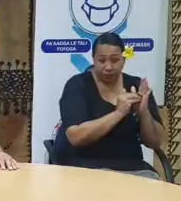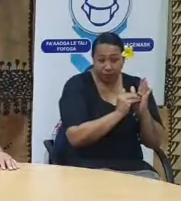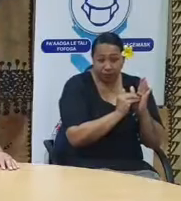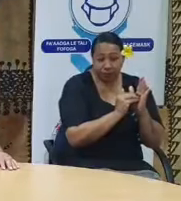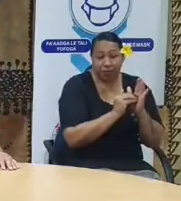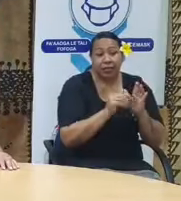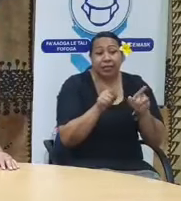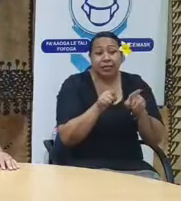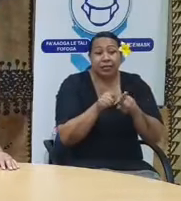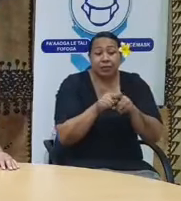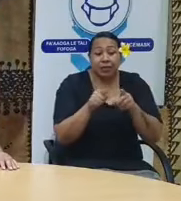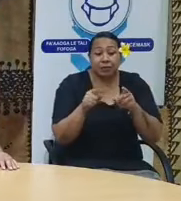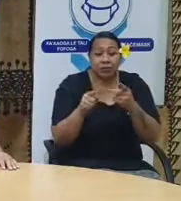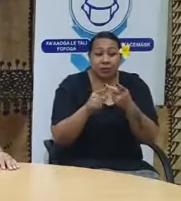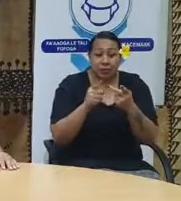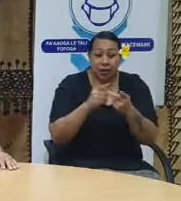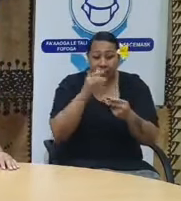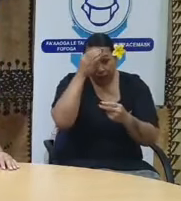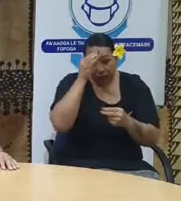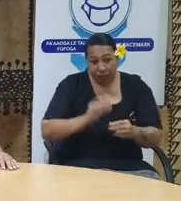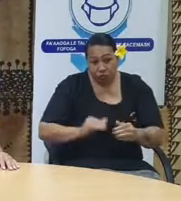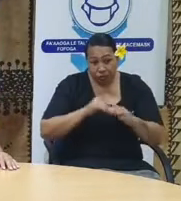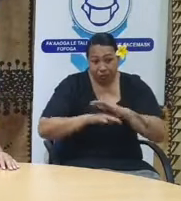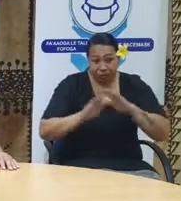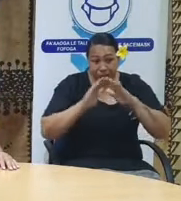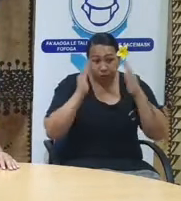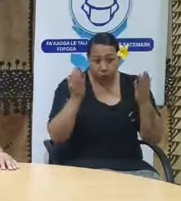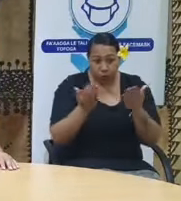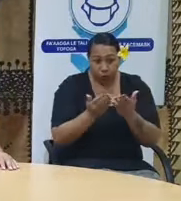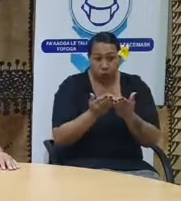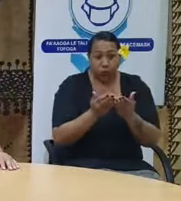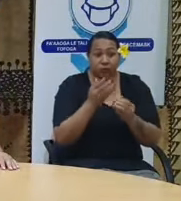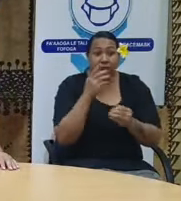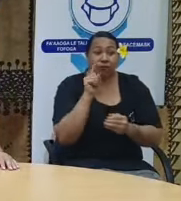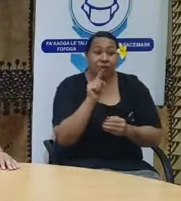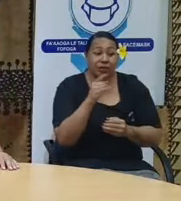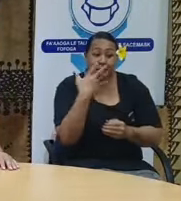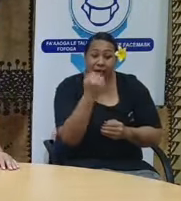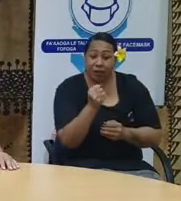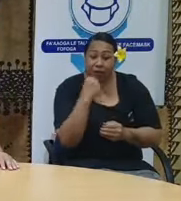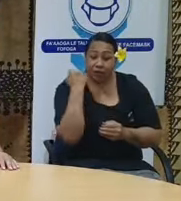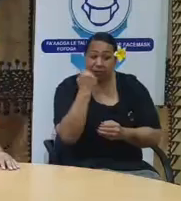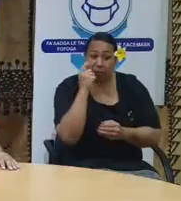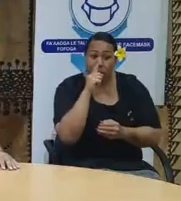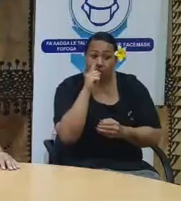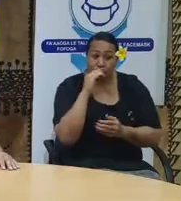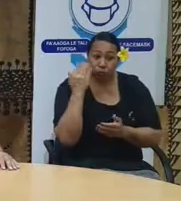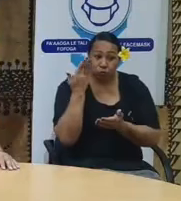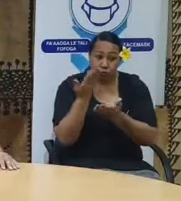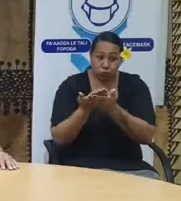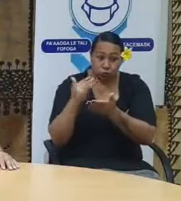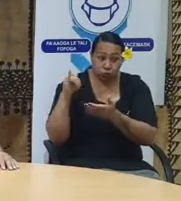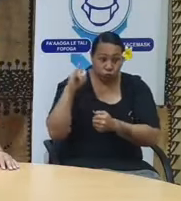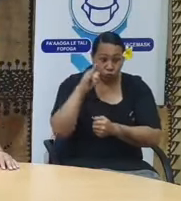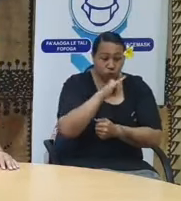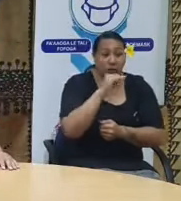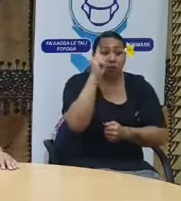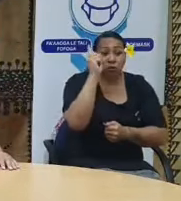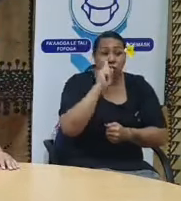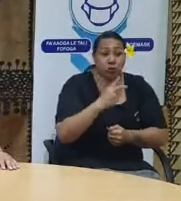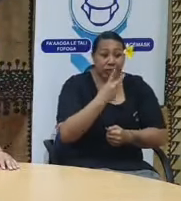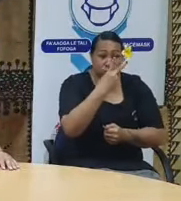tele o tunu o laulangi sā mwhai o na mai e i o tātou tangata. O le so nei le awhole lua, ia e tau nuk mai e